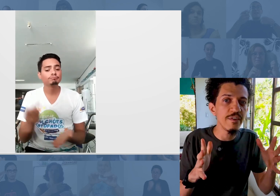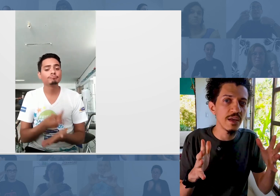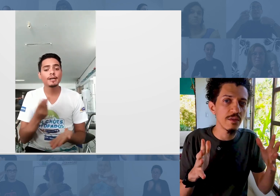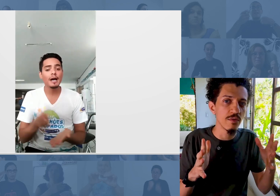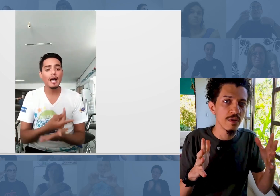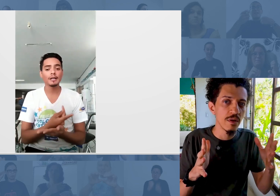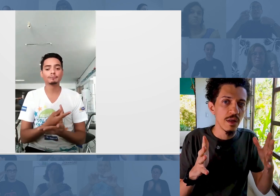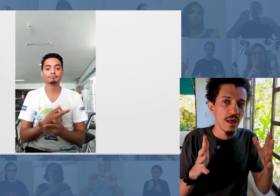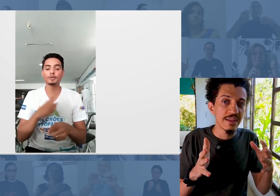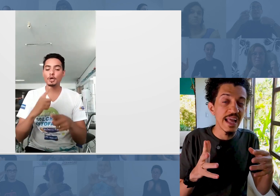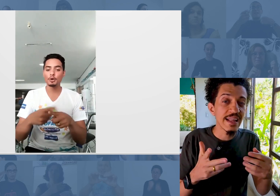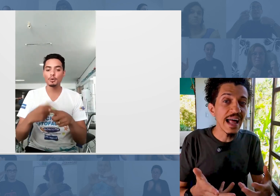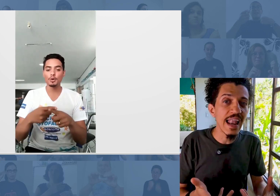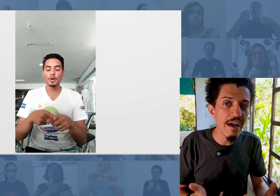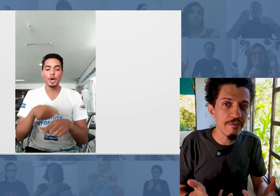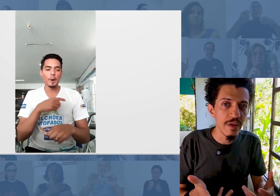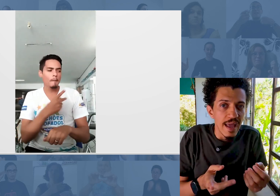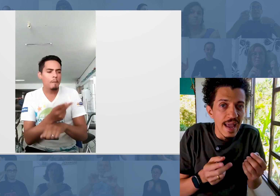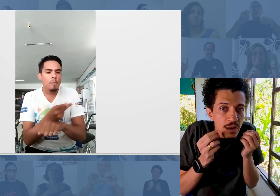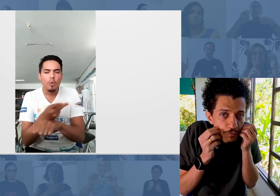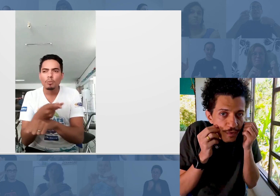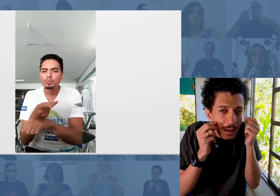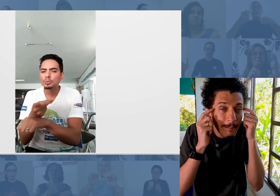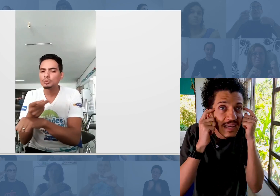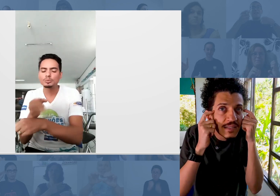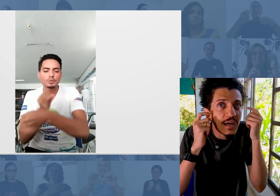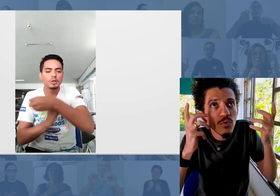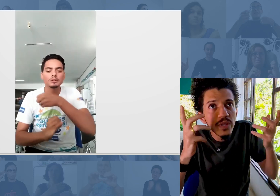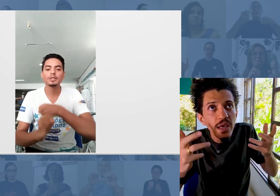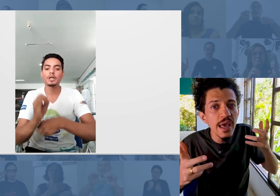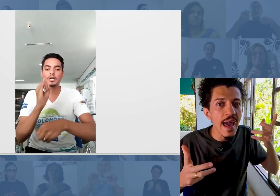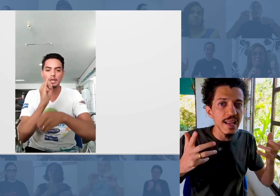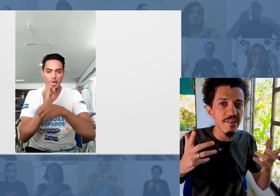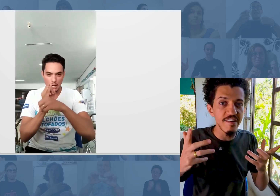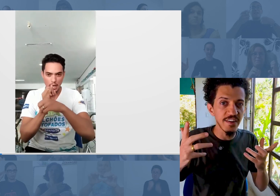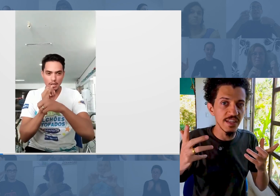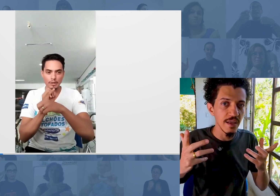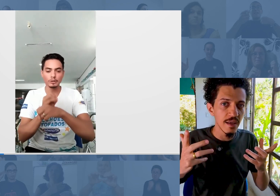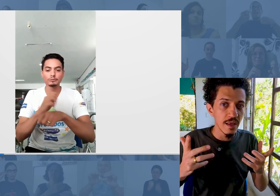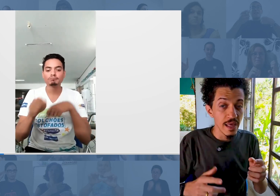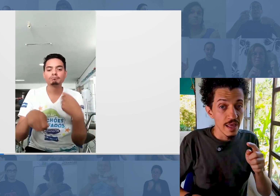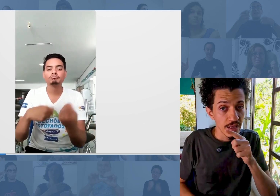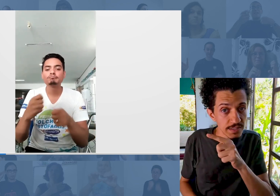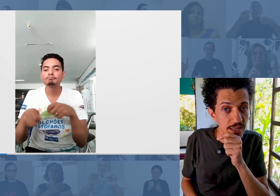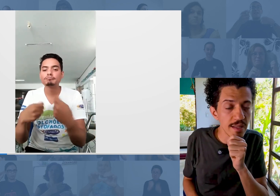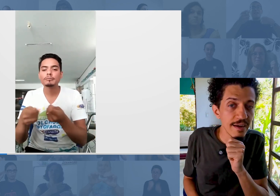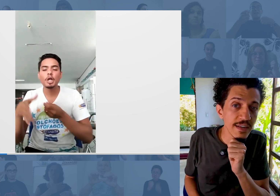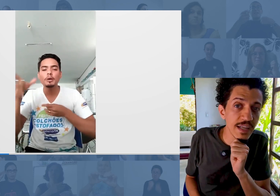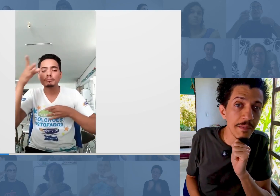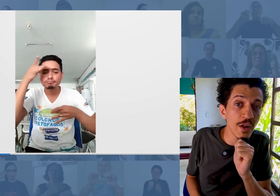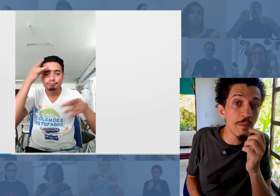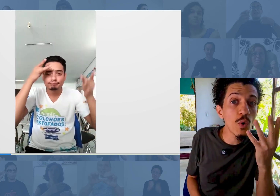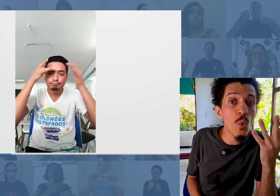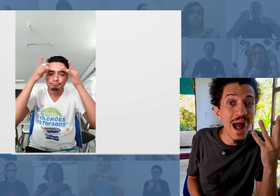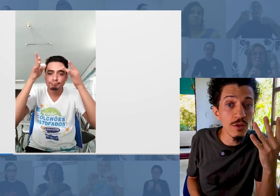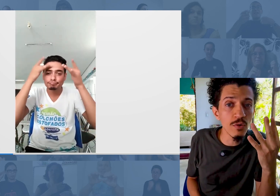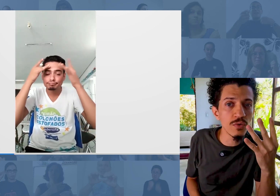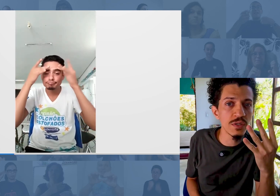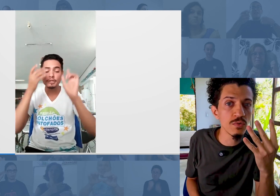definido. Está leve. Ele não fica pensando o que é que ele vai fazer. Isso aqui ele estava na semana número 4 dos estudos dele